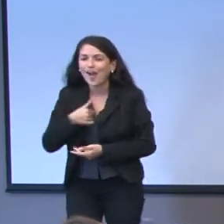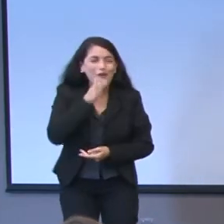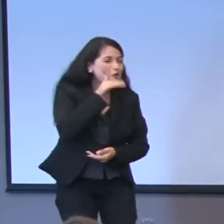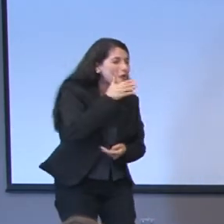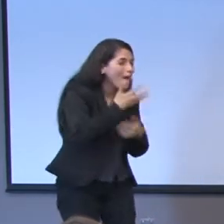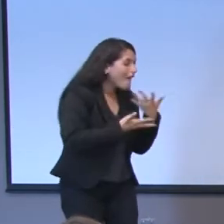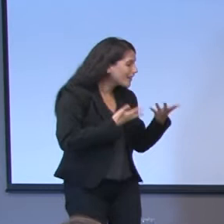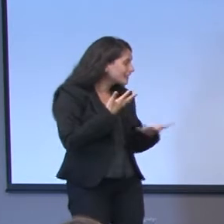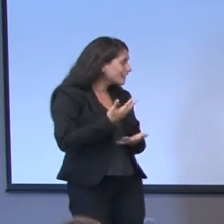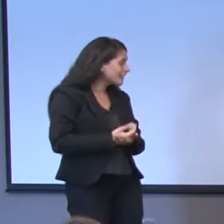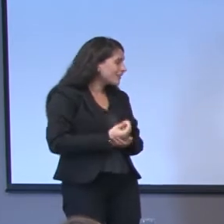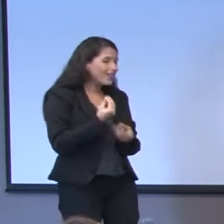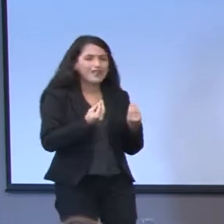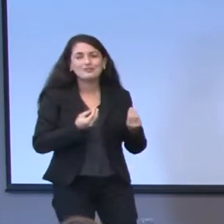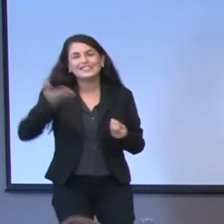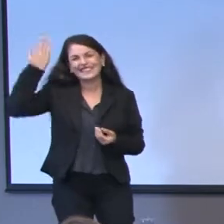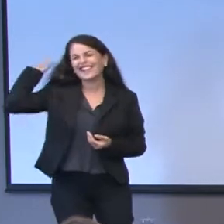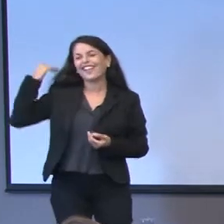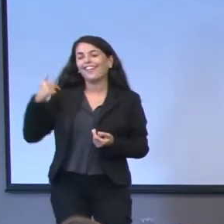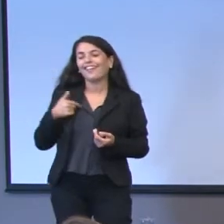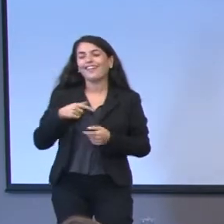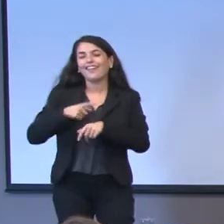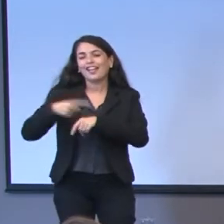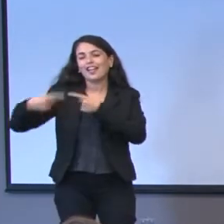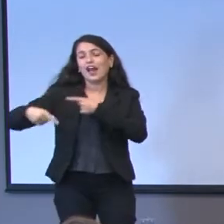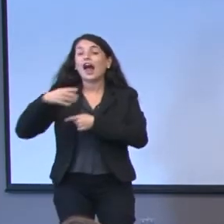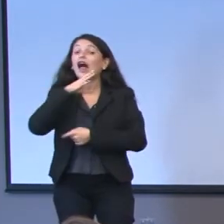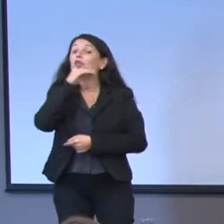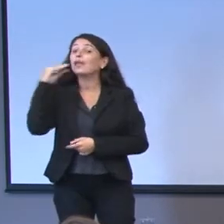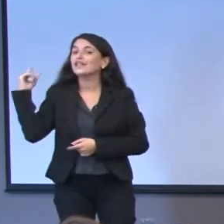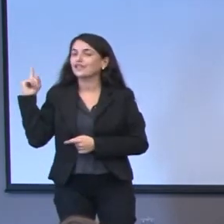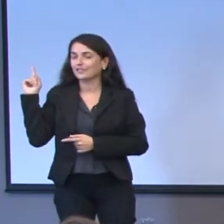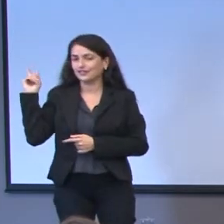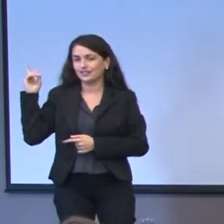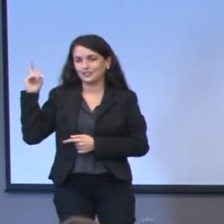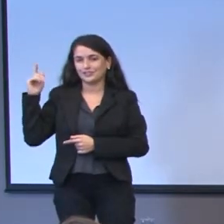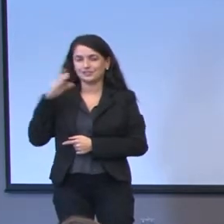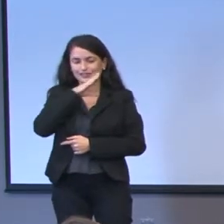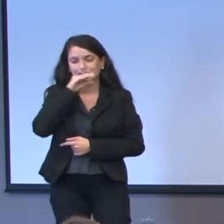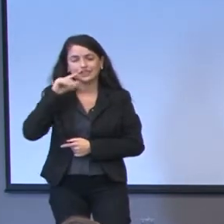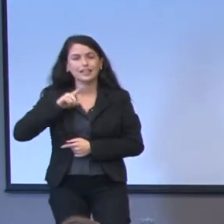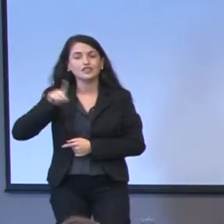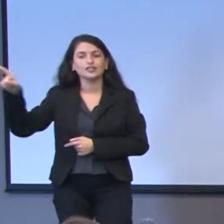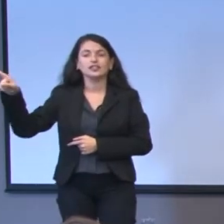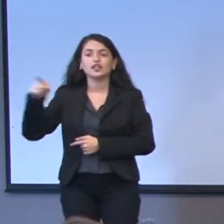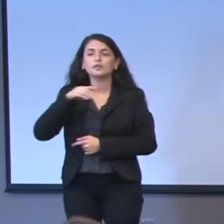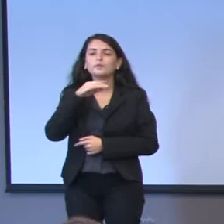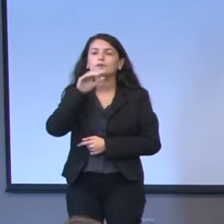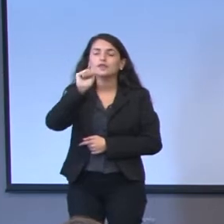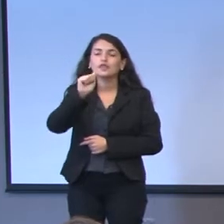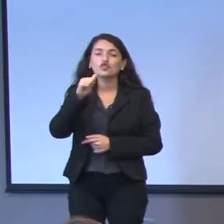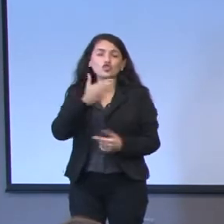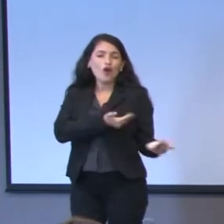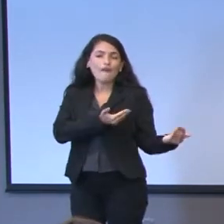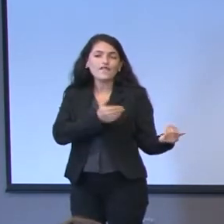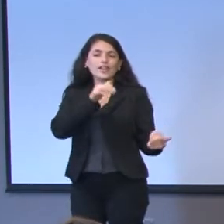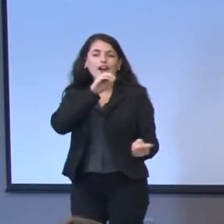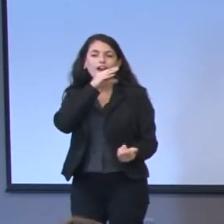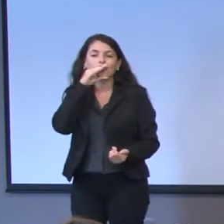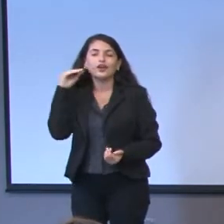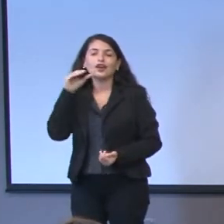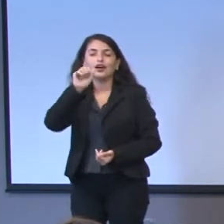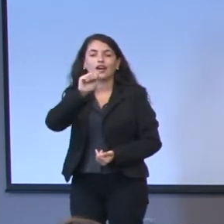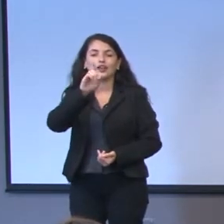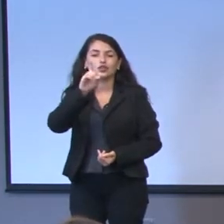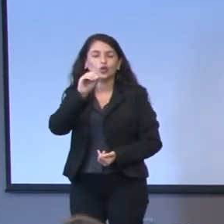assim. Na verdade, eram adolescentes. E eles queriam... A pergunta muito frequente entre eles era a questão